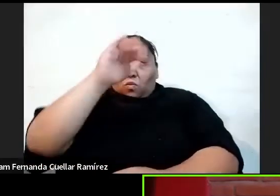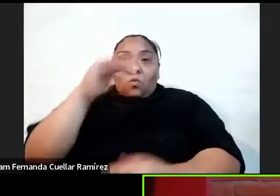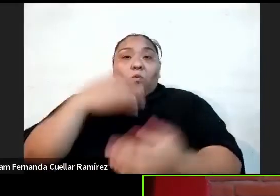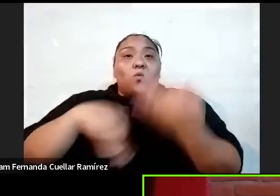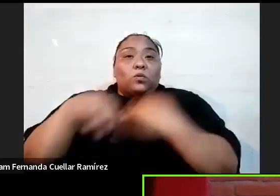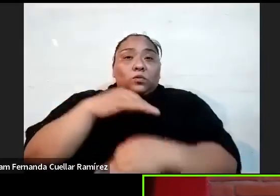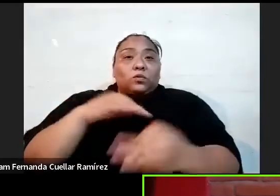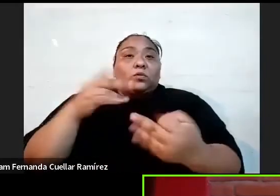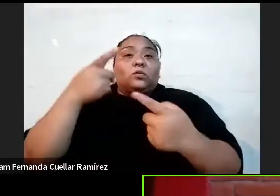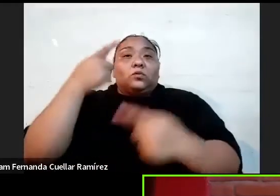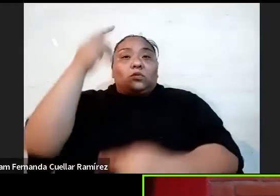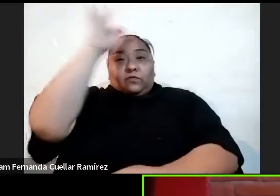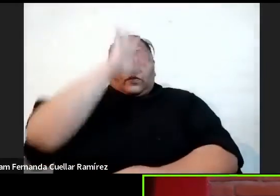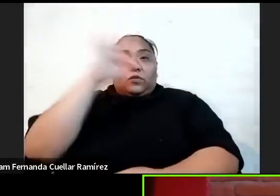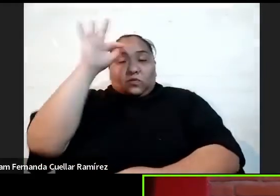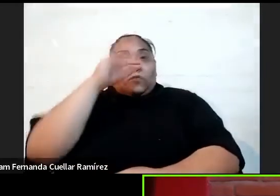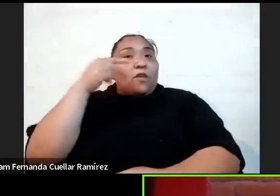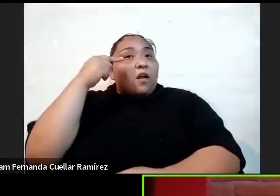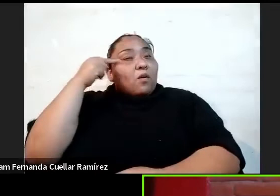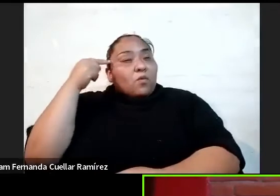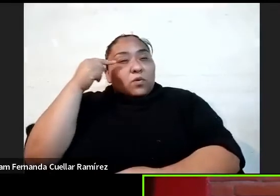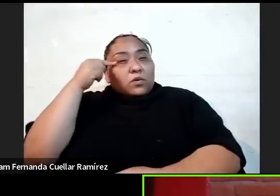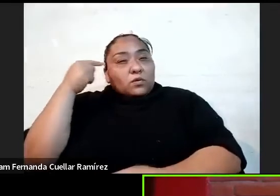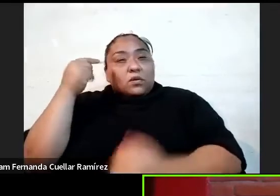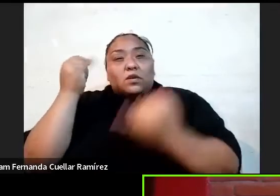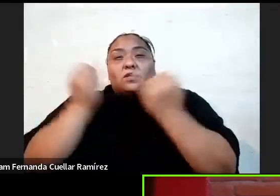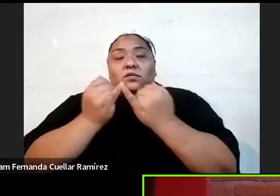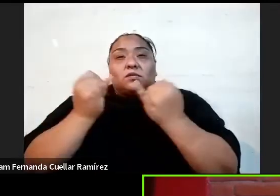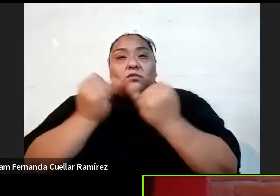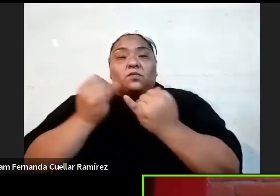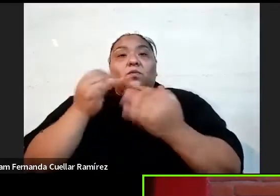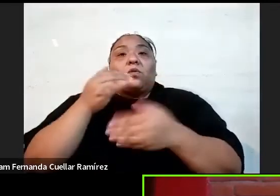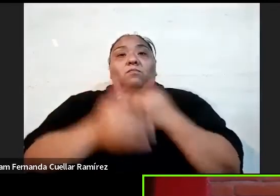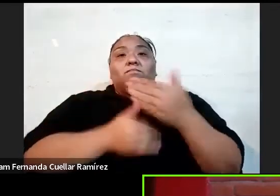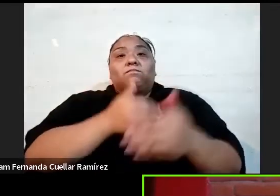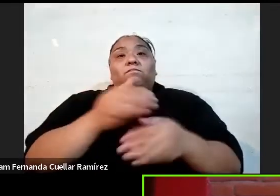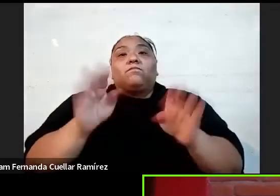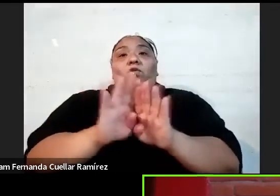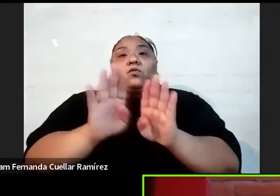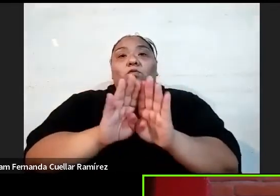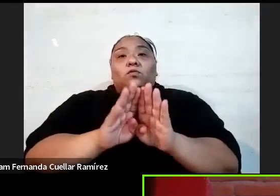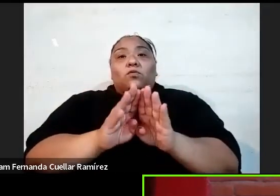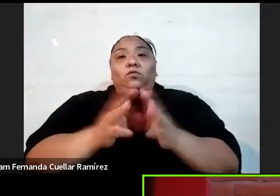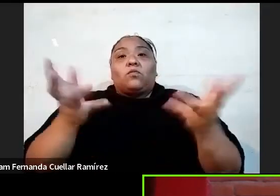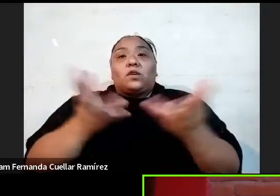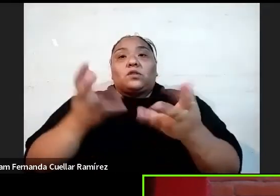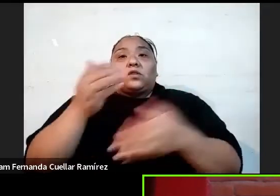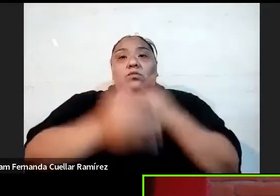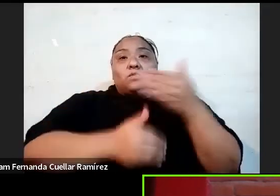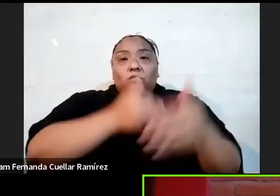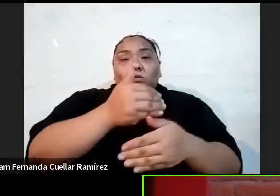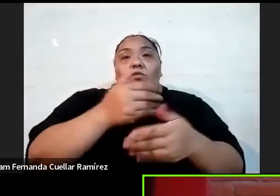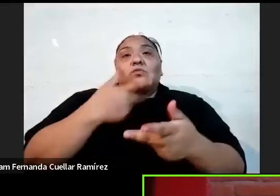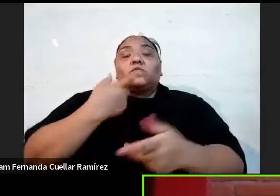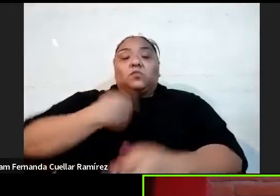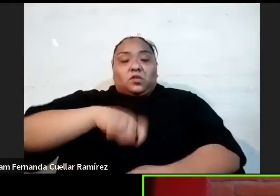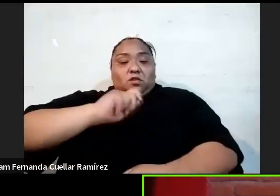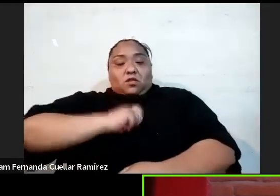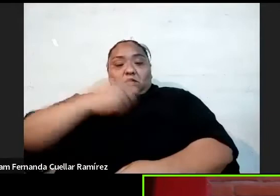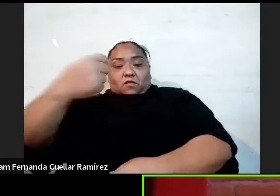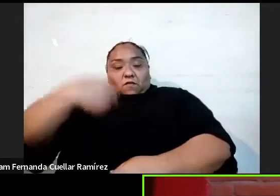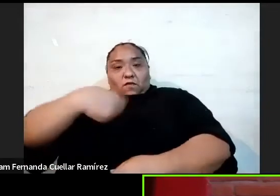también, y cómo llevar eso a un proceso de identificación con uno mismo en